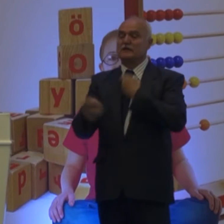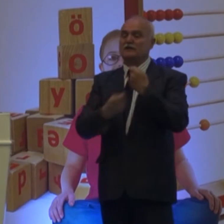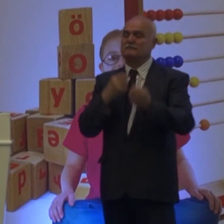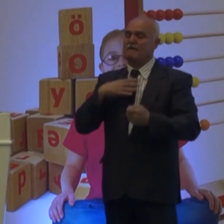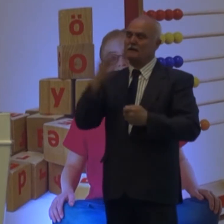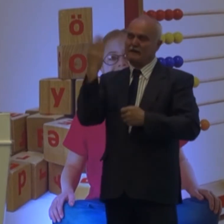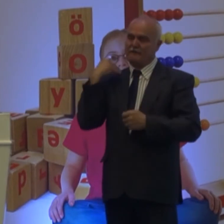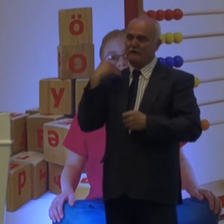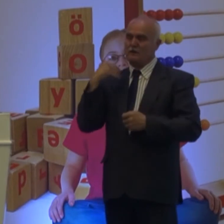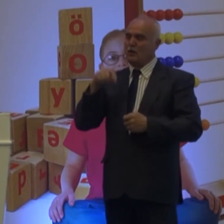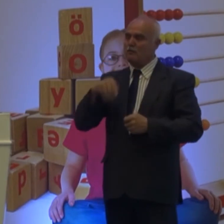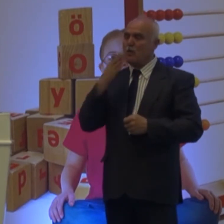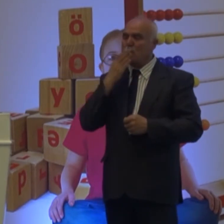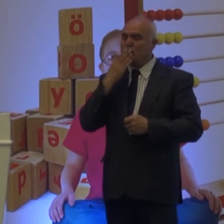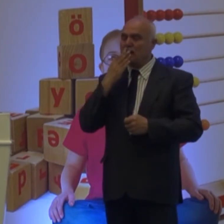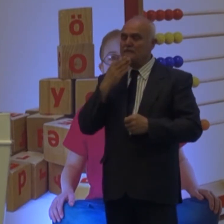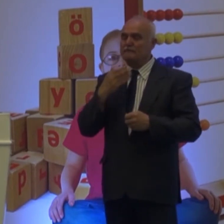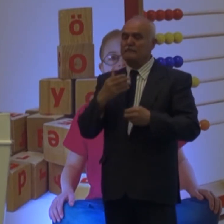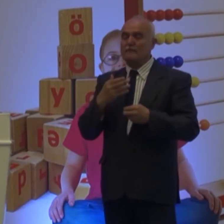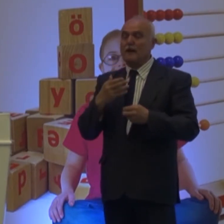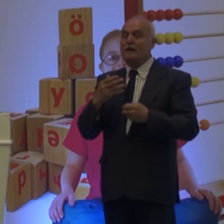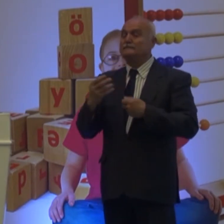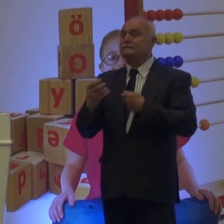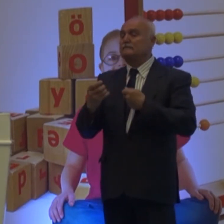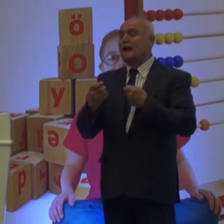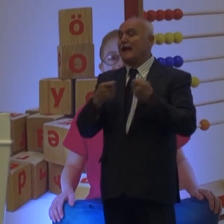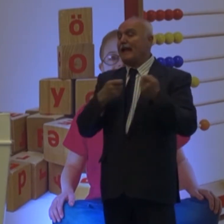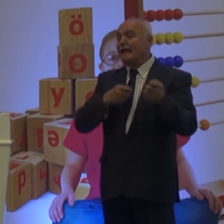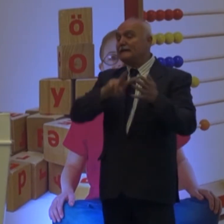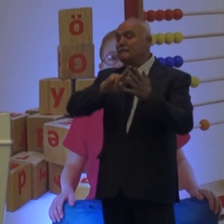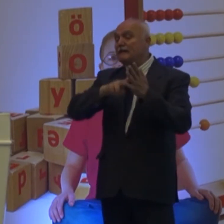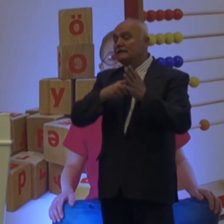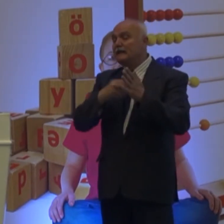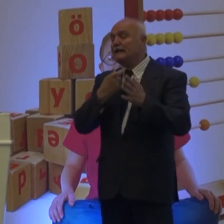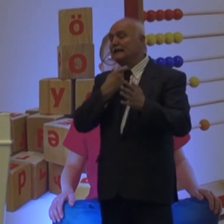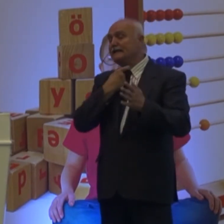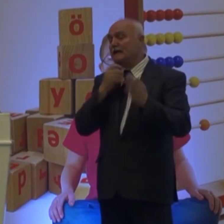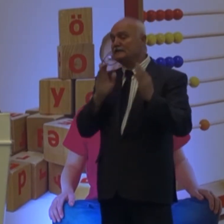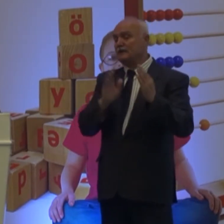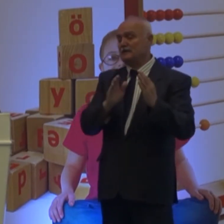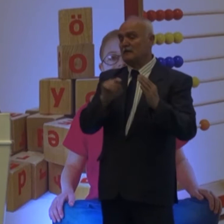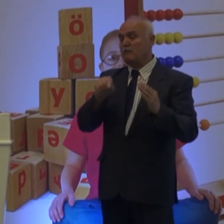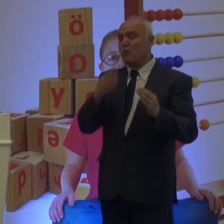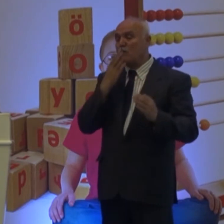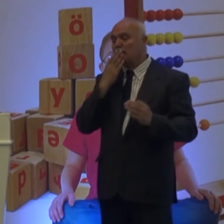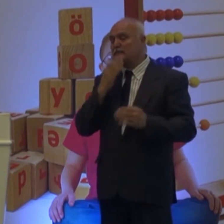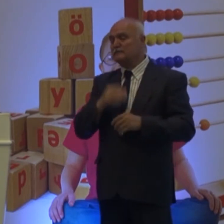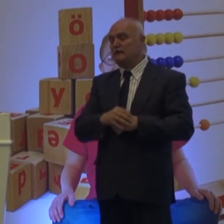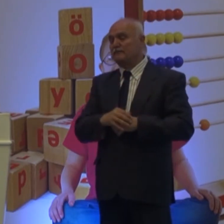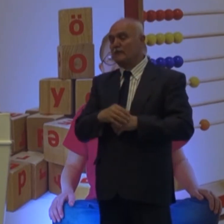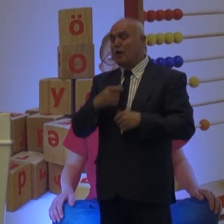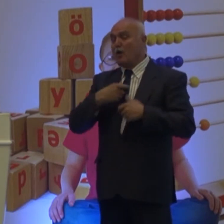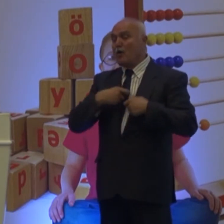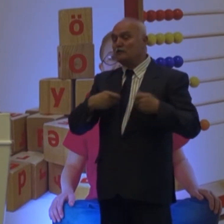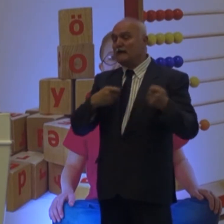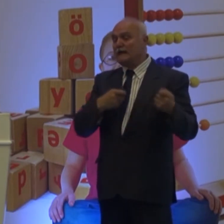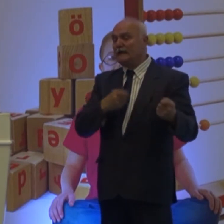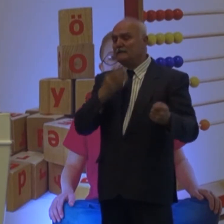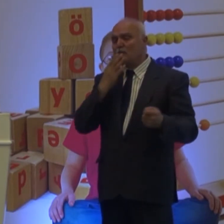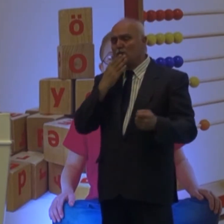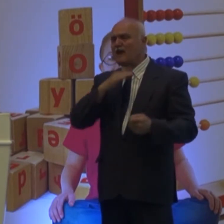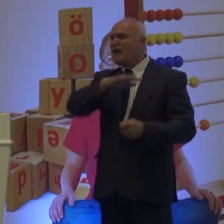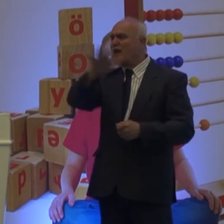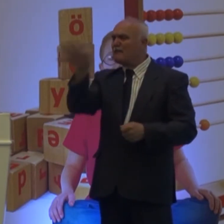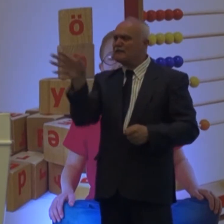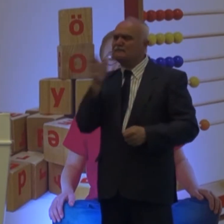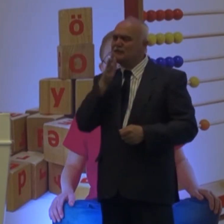vardı. O okullarımızın eğitim materyali ihtiyaçlarını karşılamak. O okullarımızda, özel eğitim okullarında